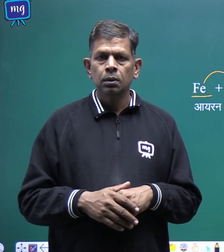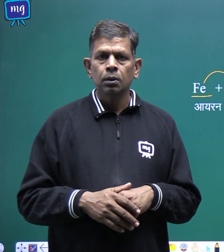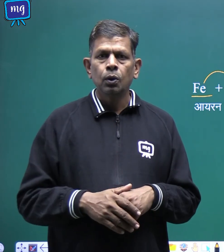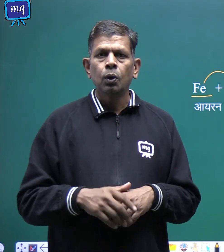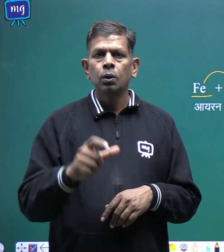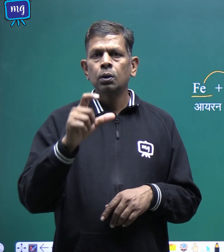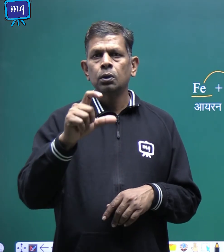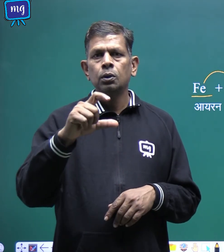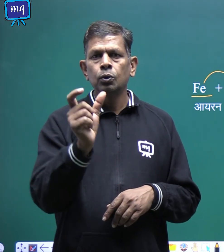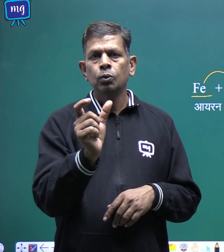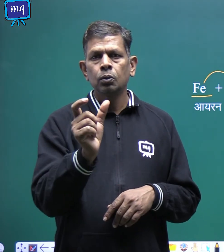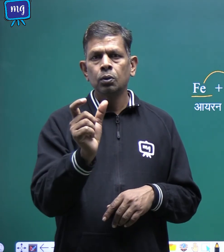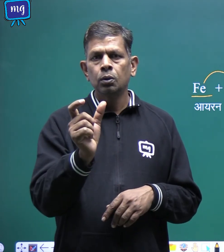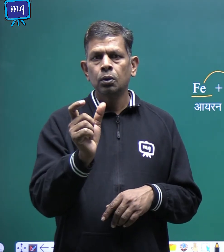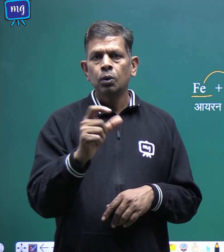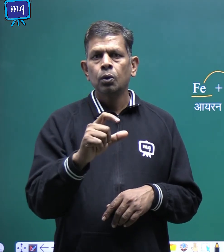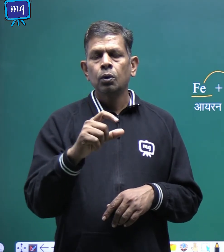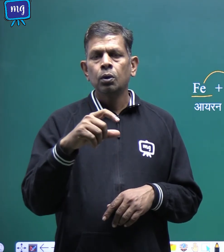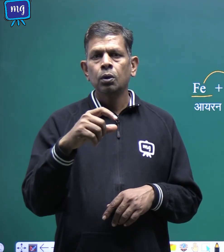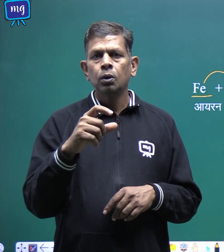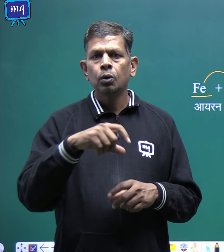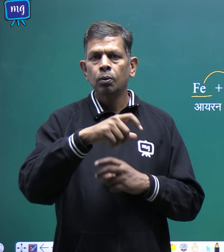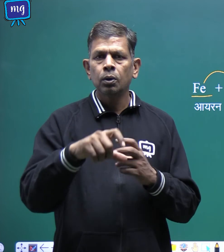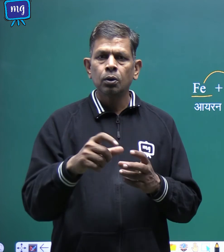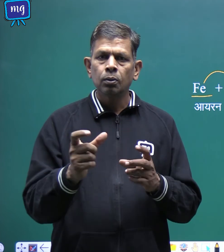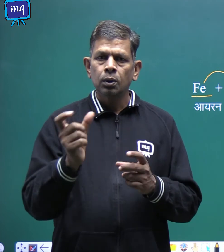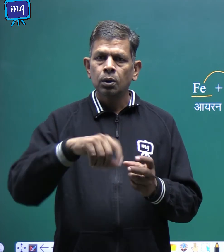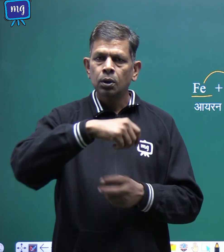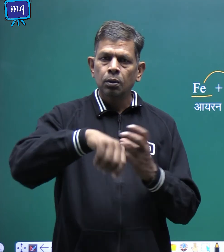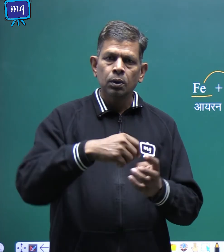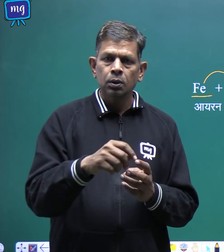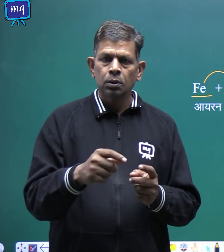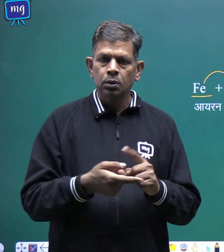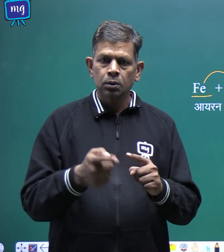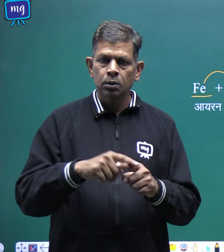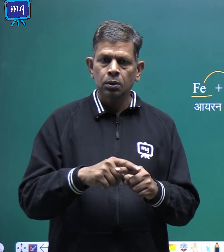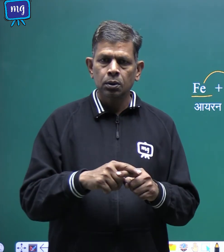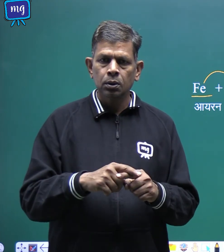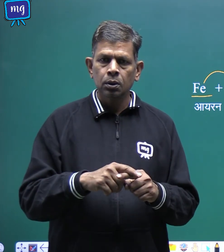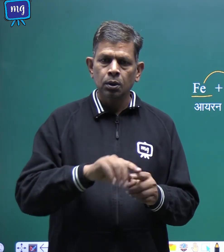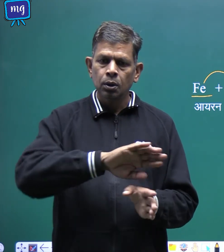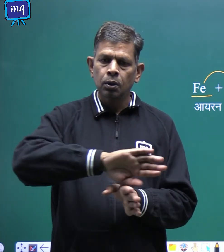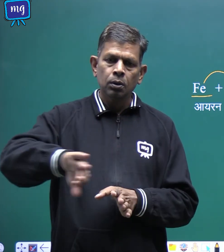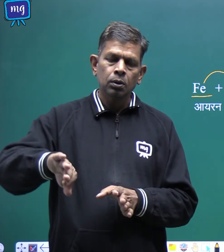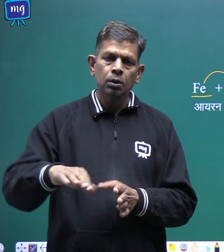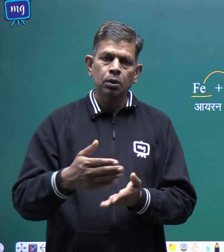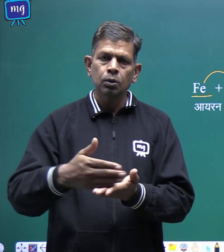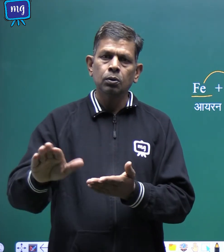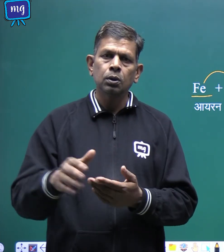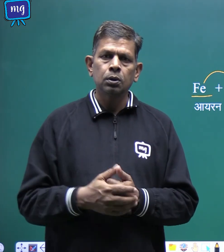कॉपर को कॉपर सल्फेट के विलयन से विस्थापित कर देता